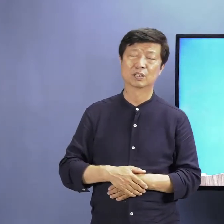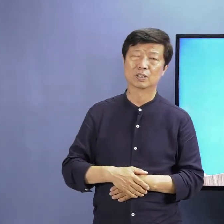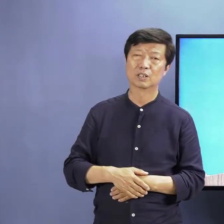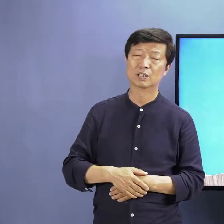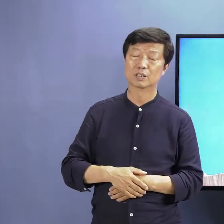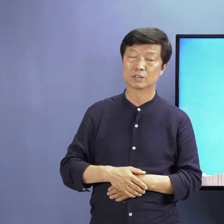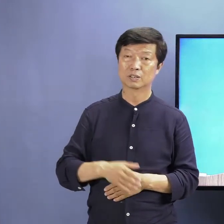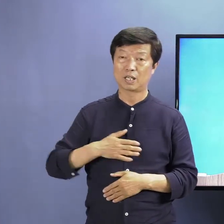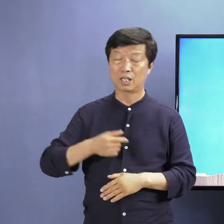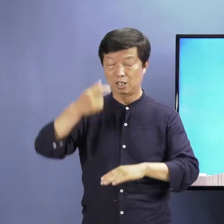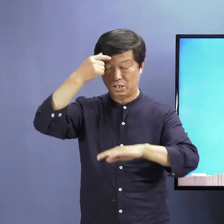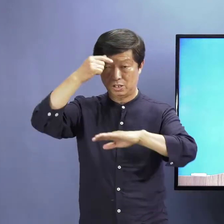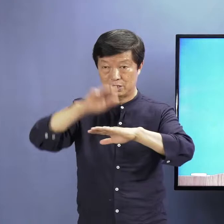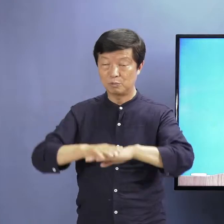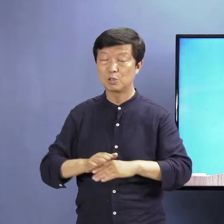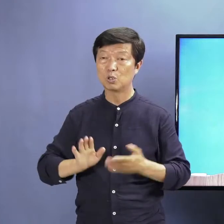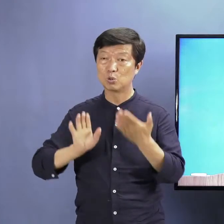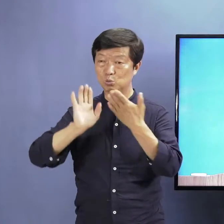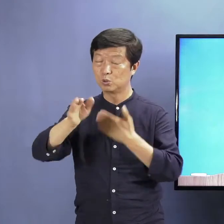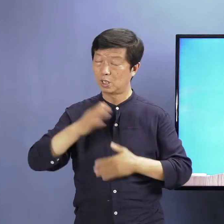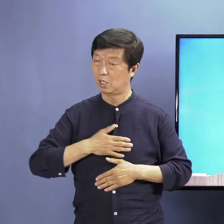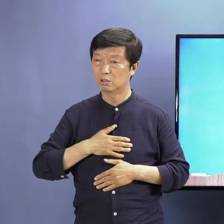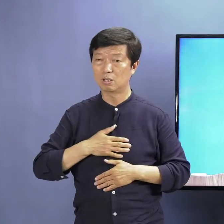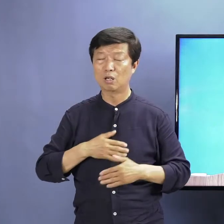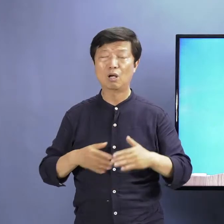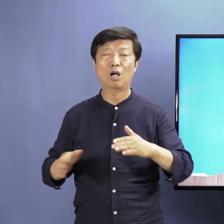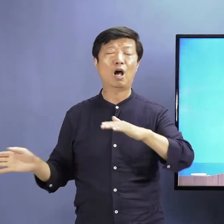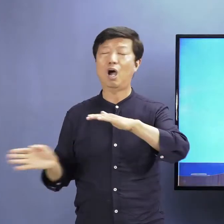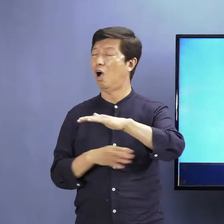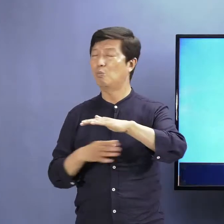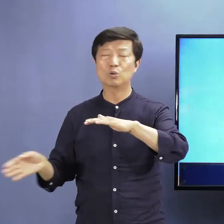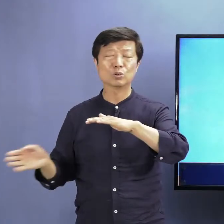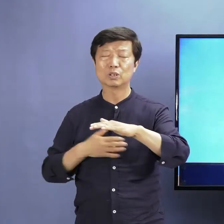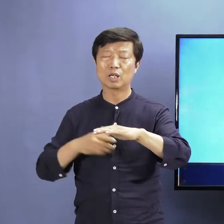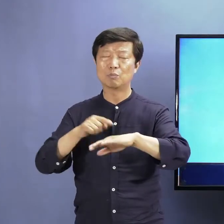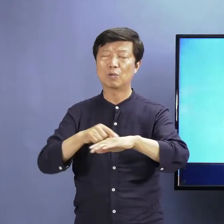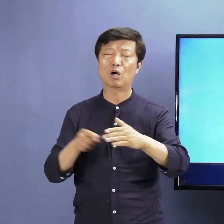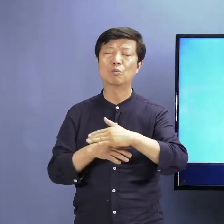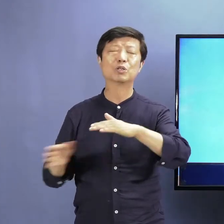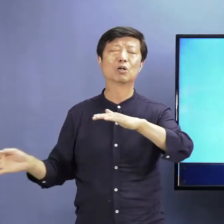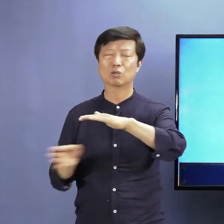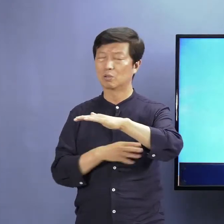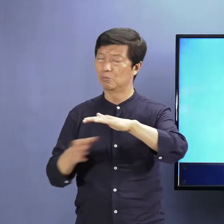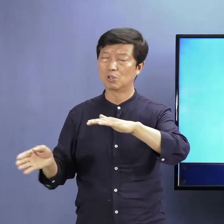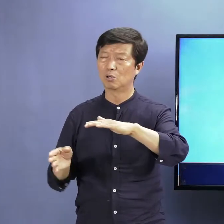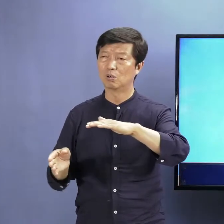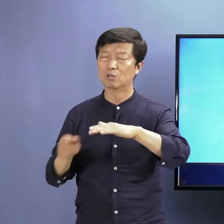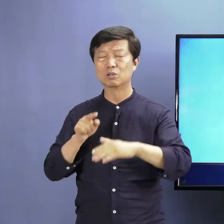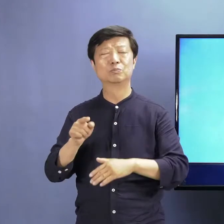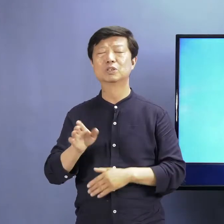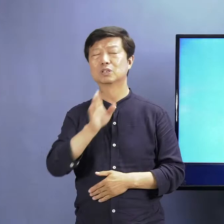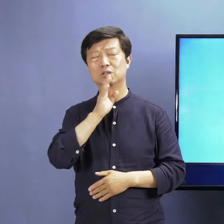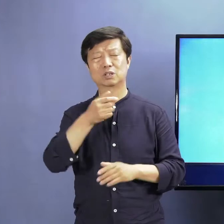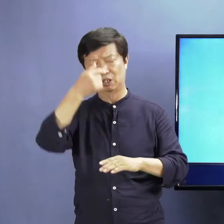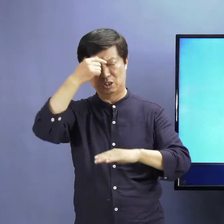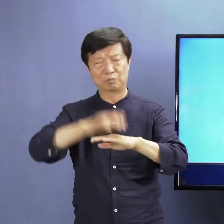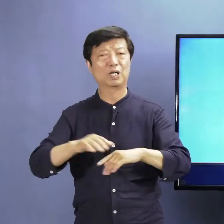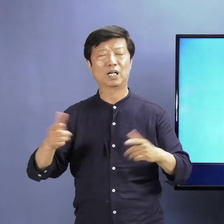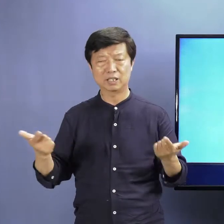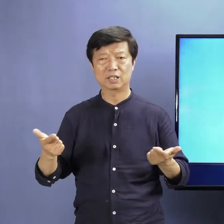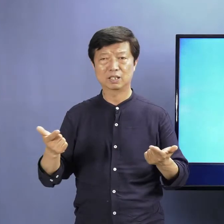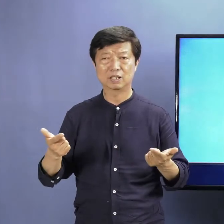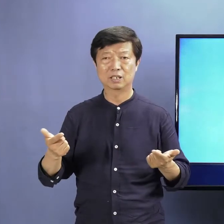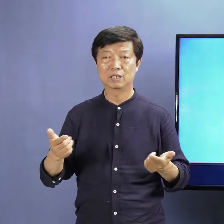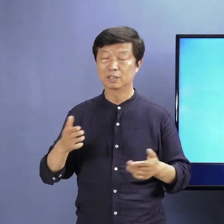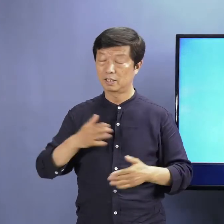아무것도 체험이 없다면 그 문제가 있는 거죠. 그렇죠? 주님과 정말 가까운 예배를 정말 사모하고 예배를 정말